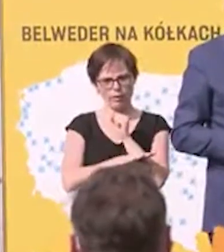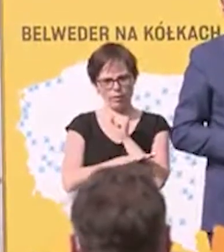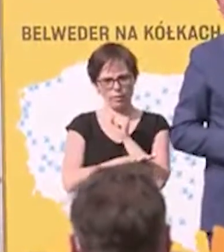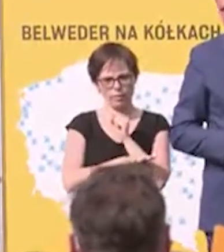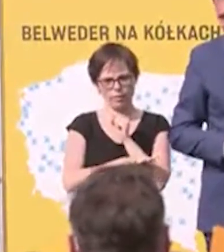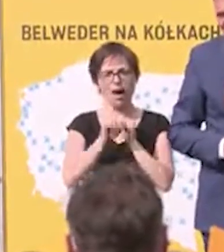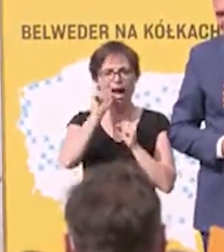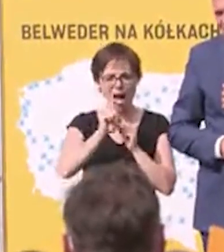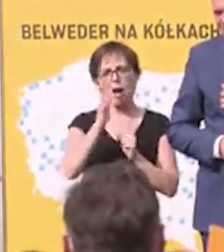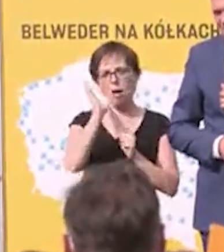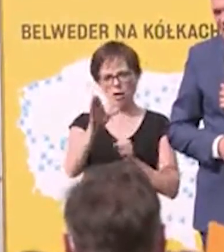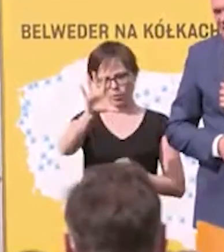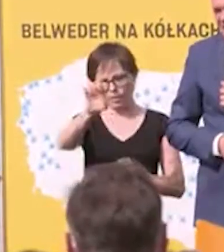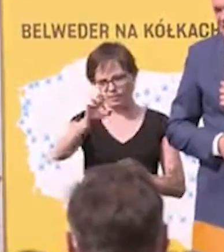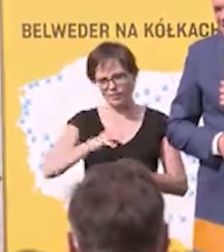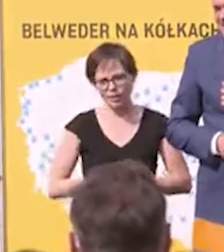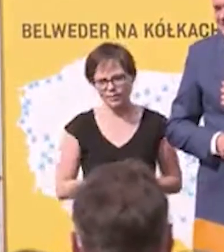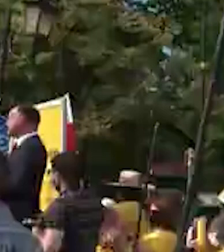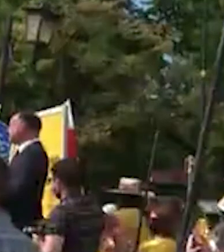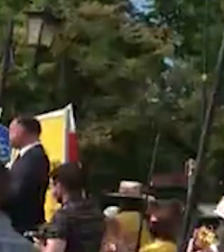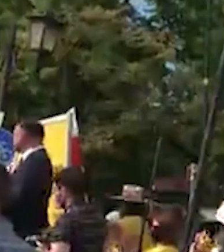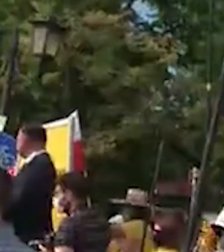ich w Polsce ponad 500.